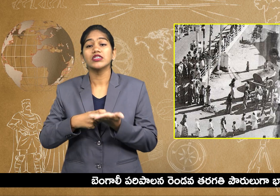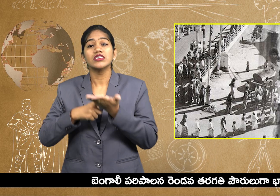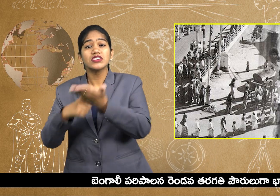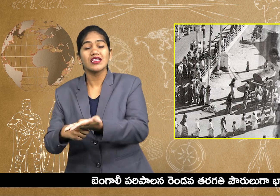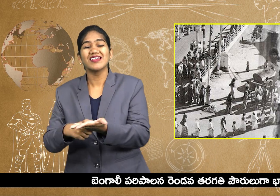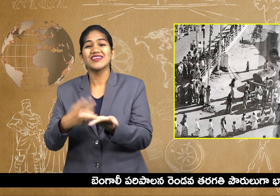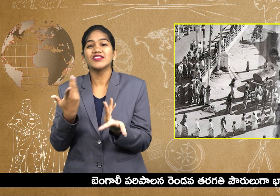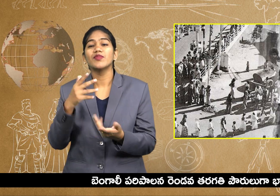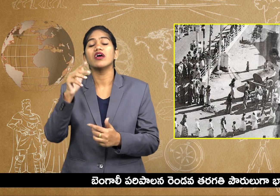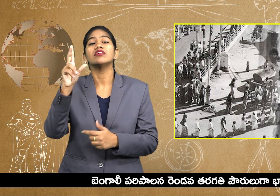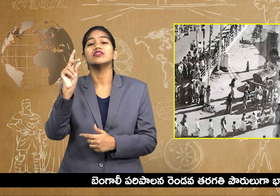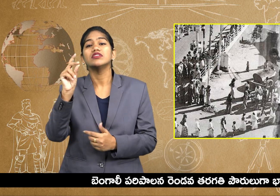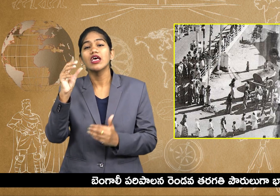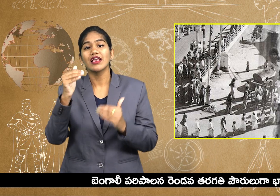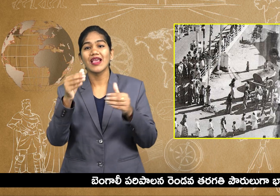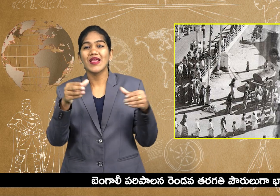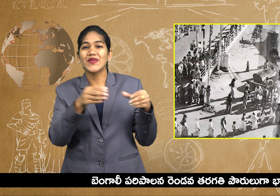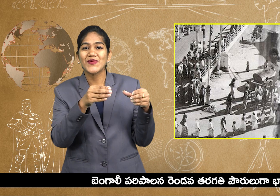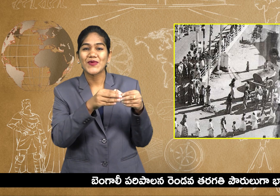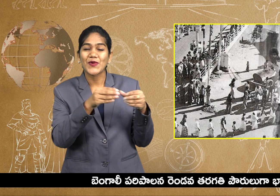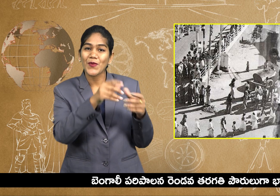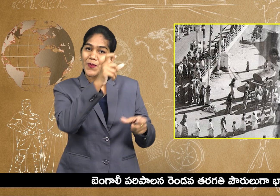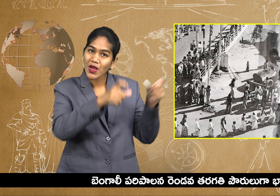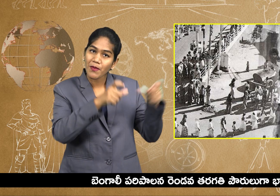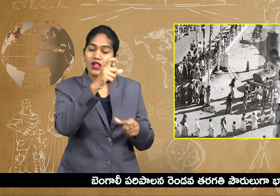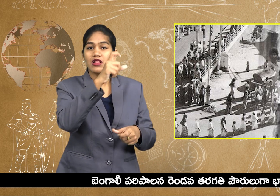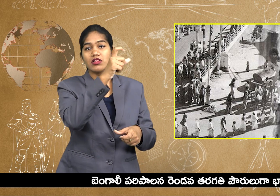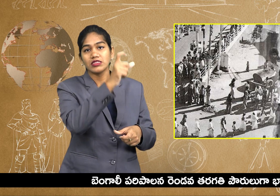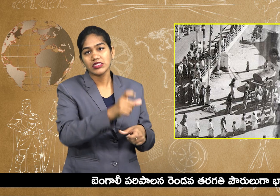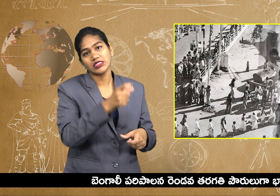బెంగాలీ పరిపాలన రెండవ తరగతి పౌరులుగా భావించింది.